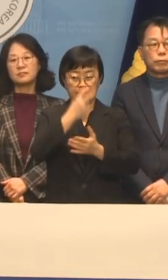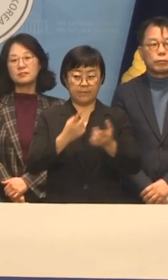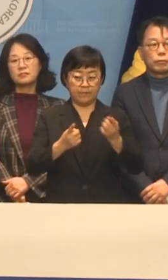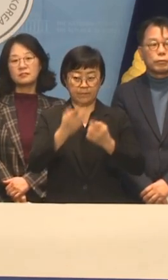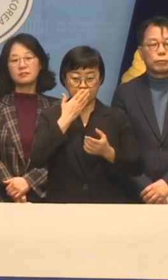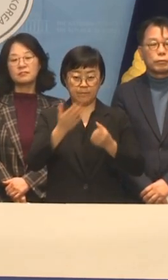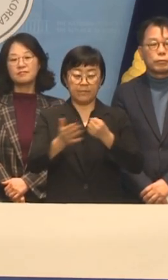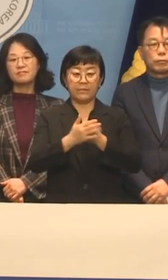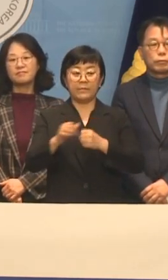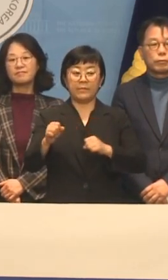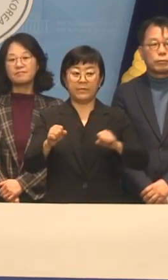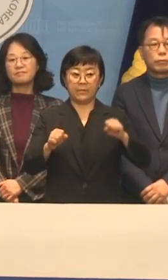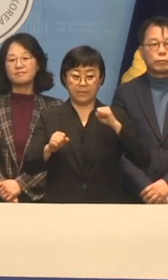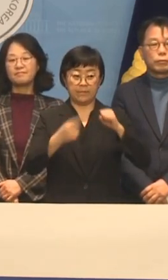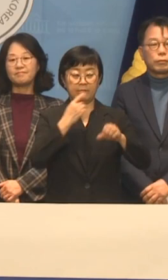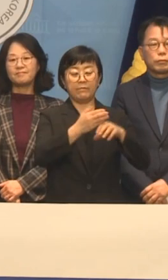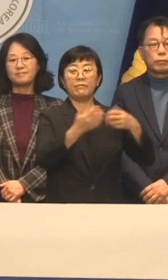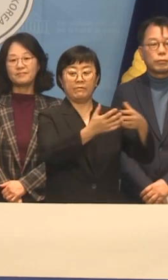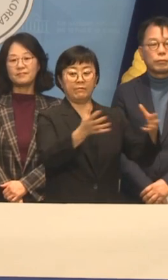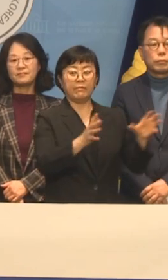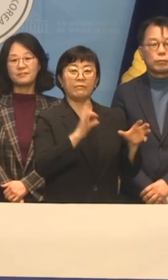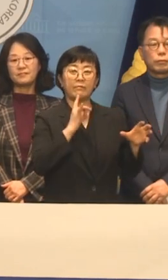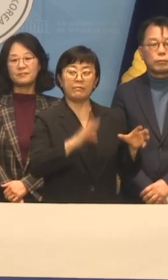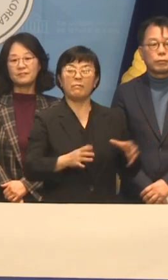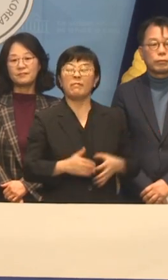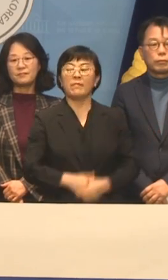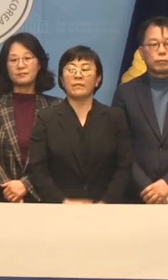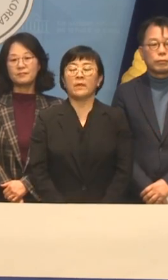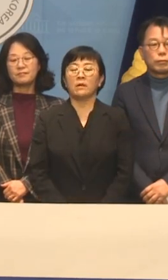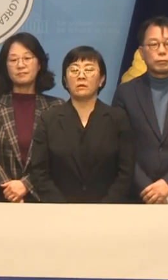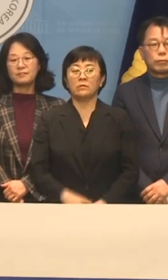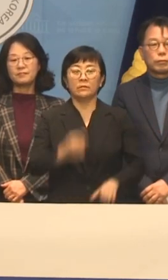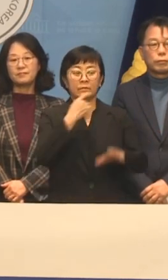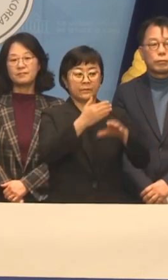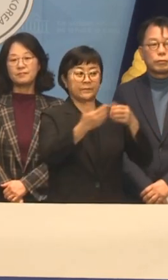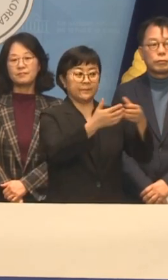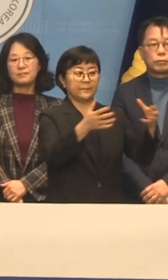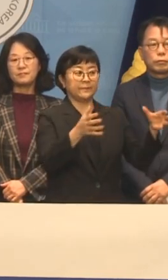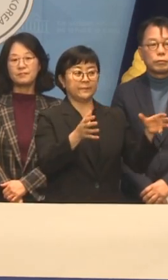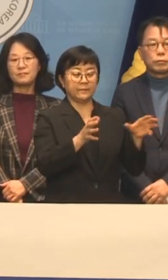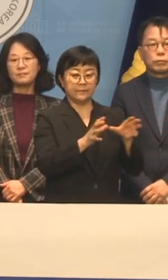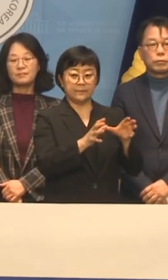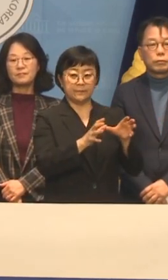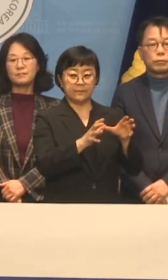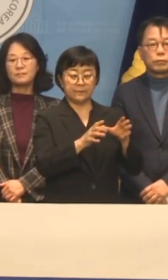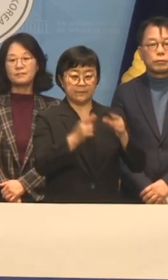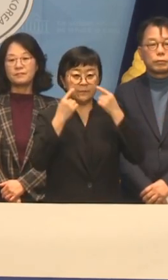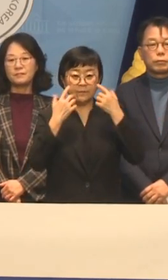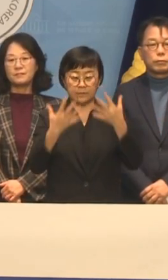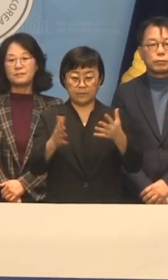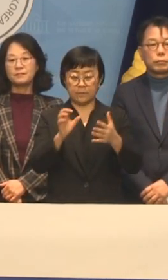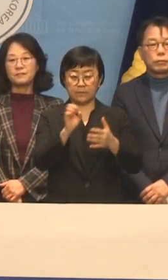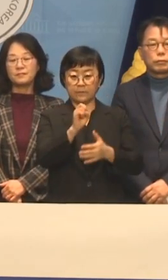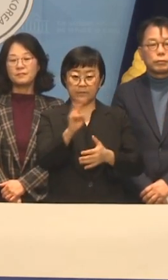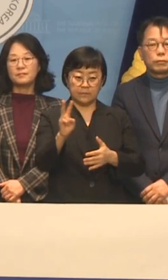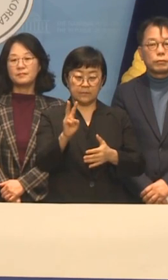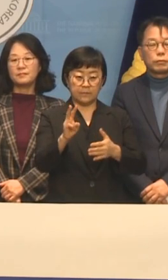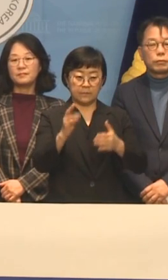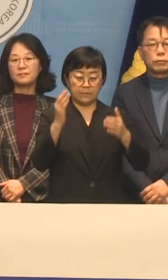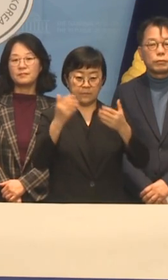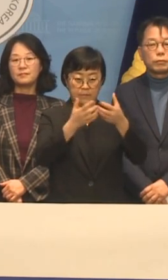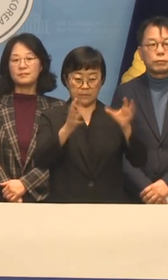힘은 더불어민주당밖에 없습니다. 더불어민주당이 선명한 야당으로서